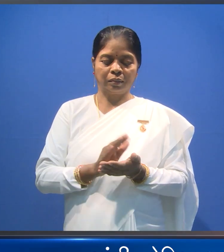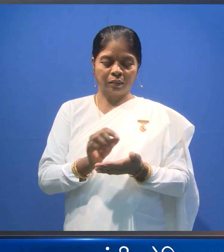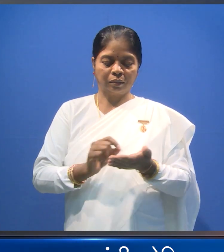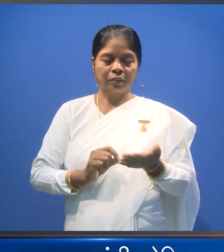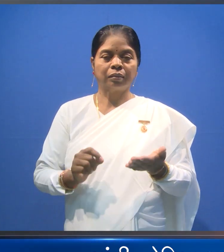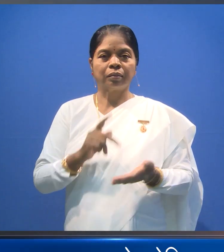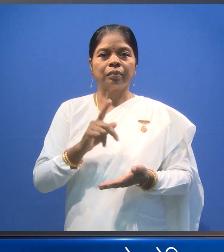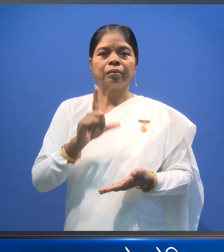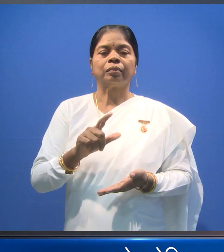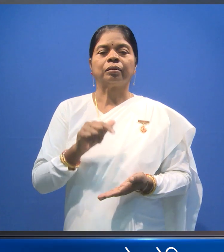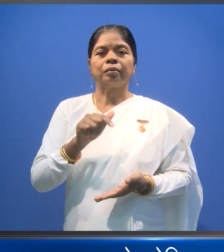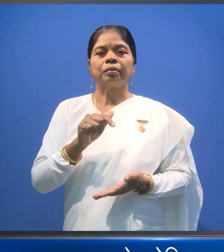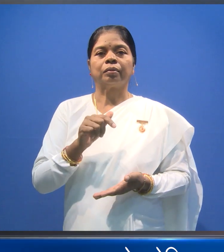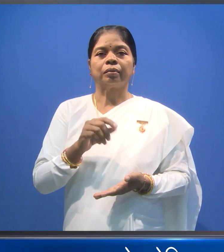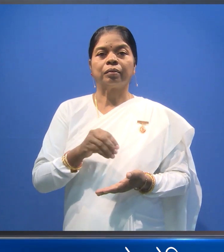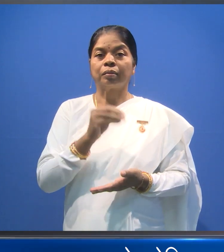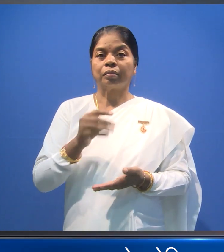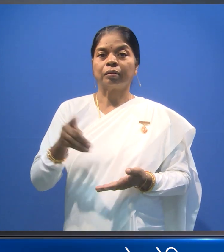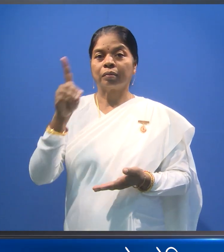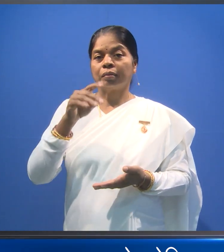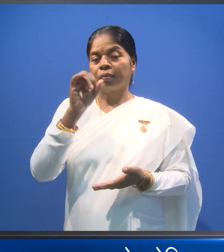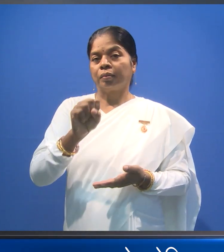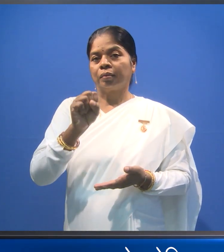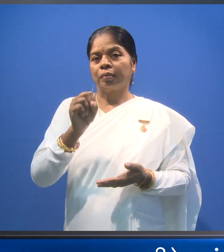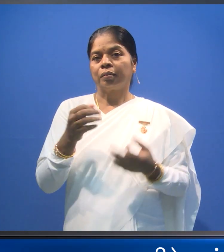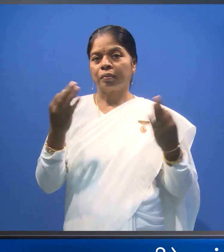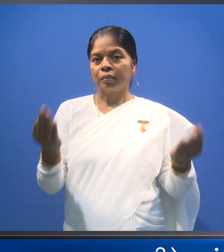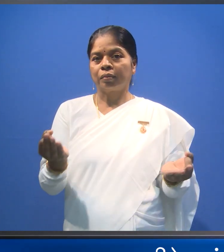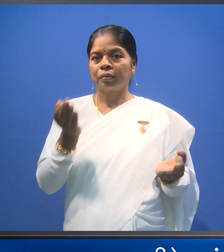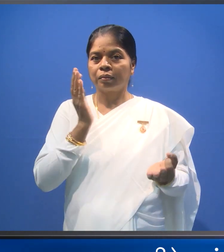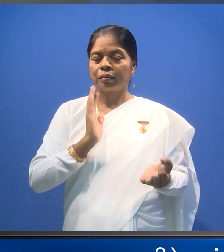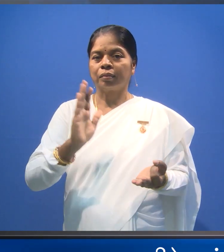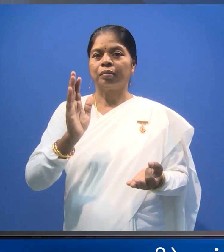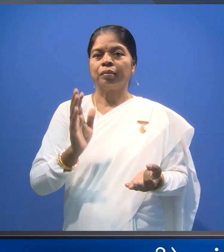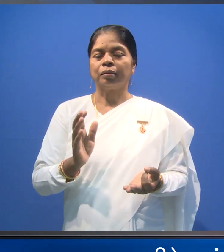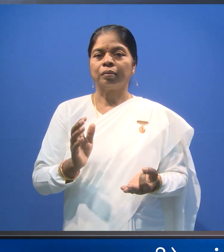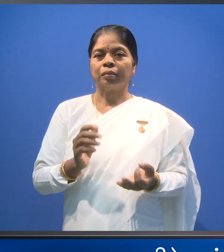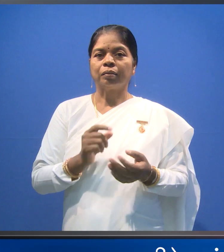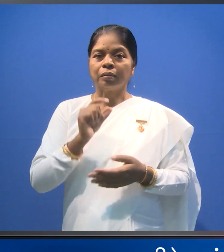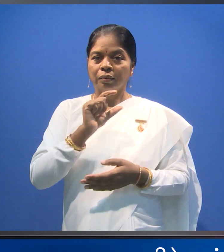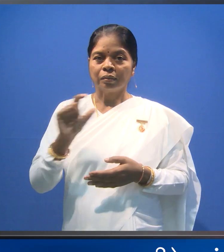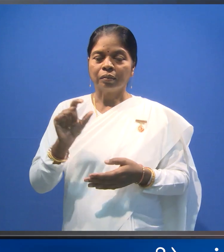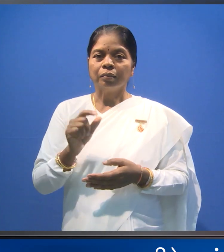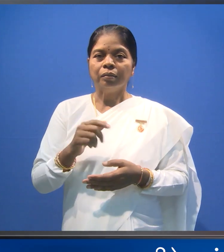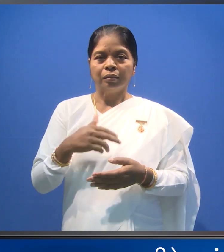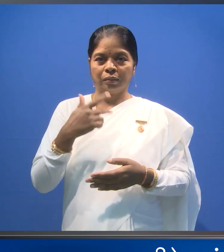केले, ज्यामुळे ओडिसात त्यांना व्यासकवी या उपाधीने अलंकृत करण्यात